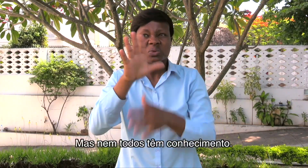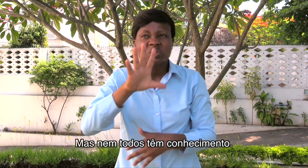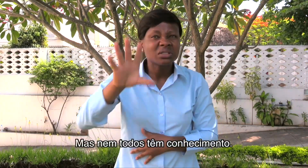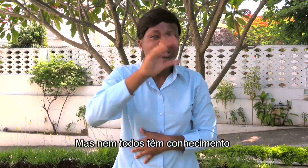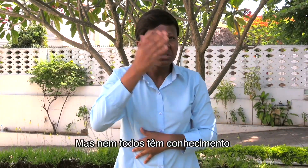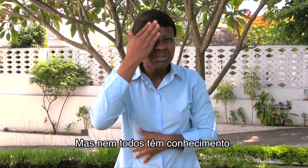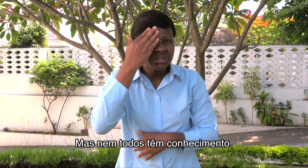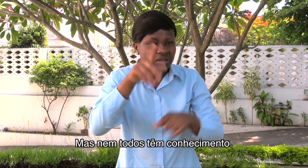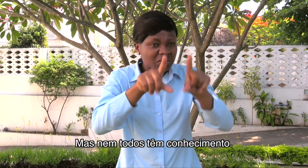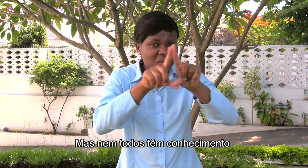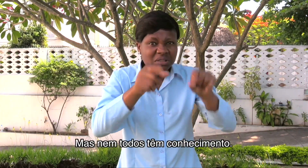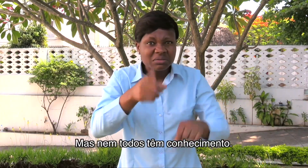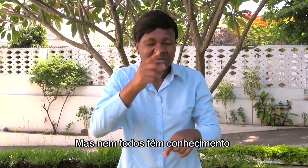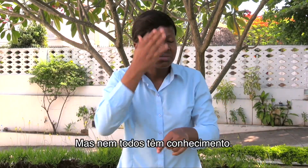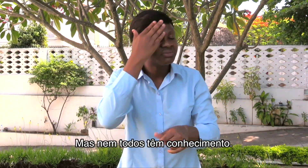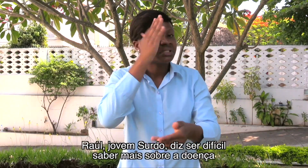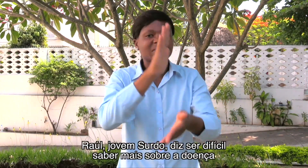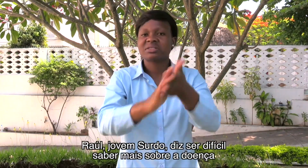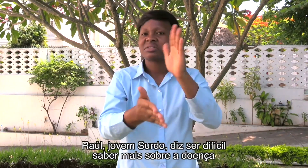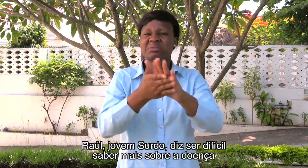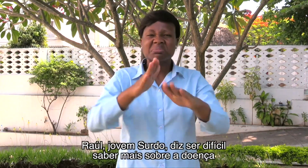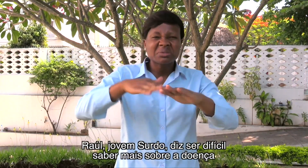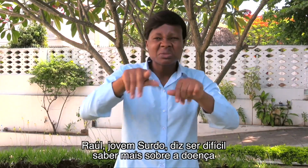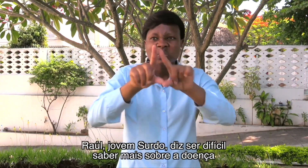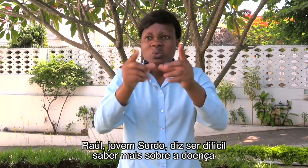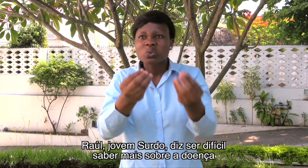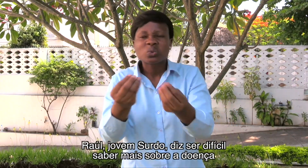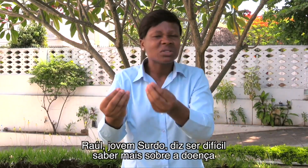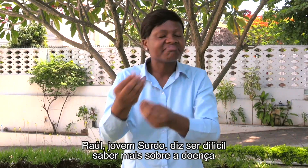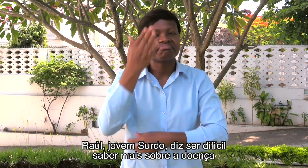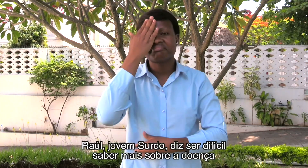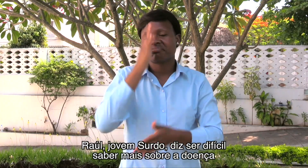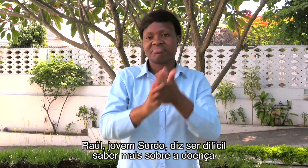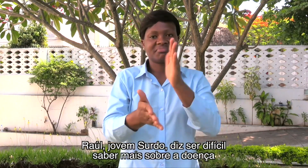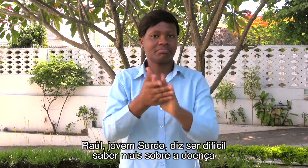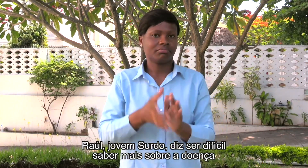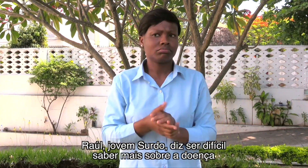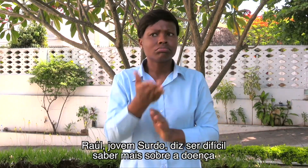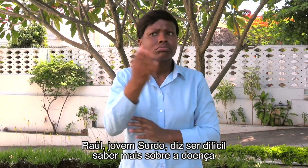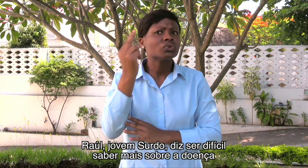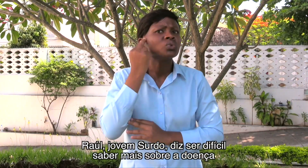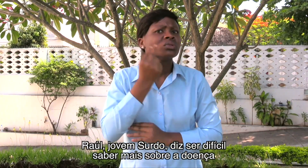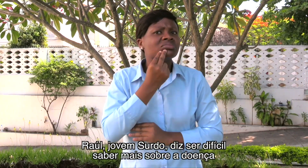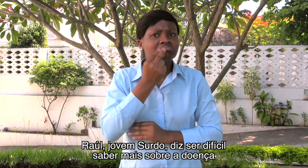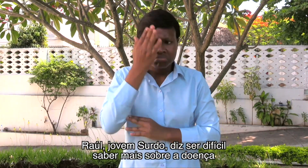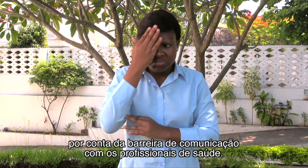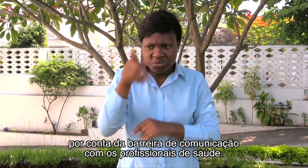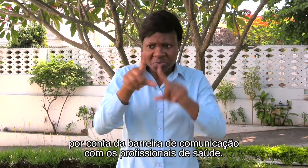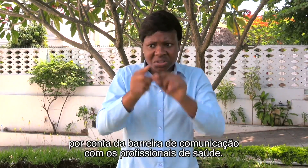Mas nem todos têm conhecimento. Raul, jovem surdo, diz ser difícil saber mais sobre a doença por conta da barreira